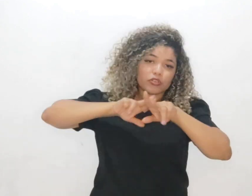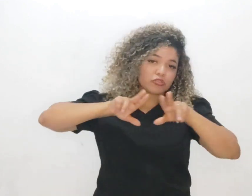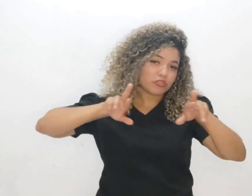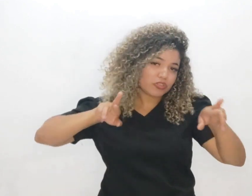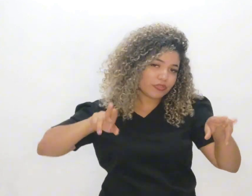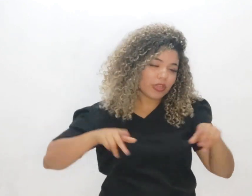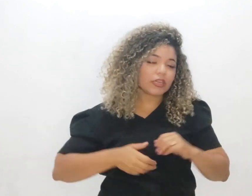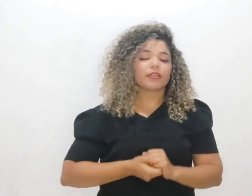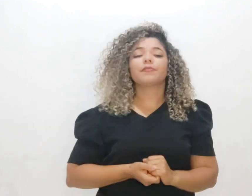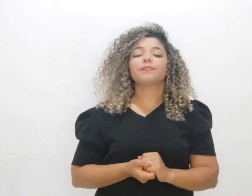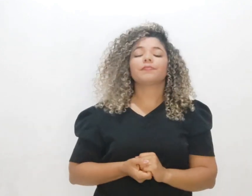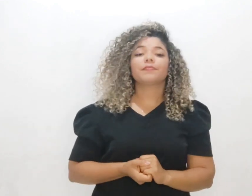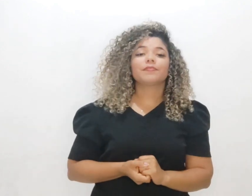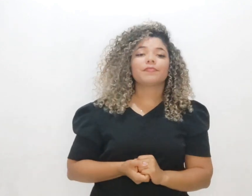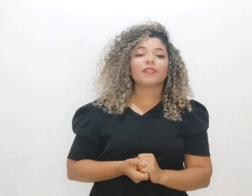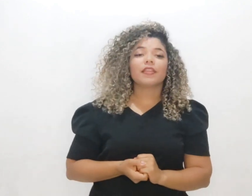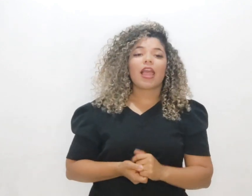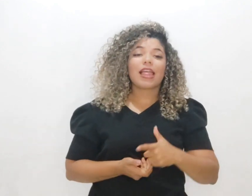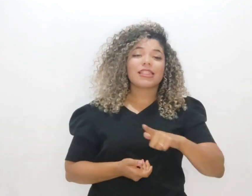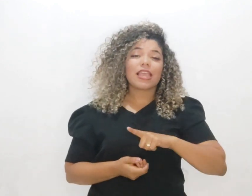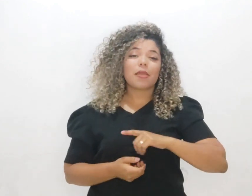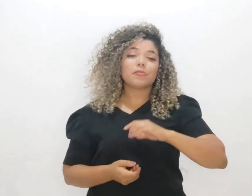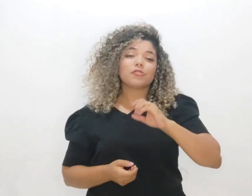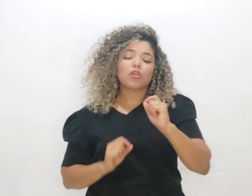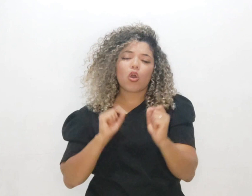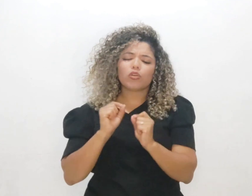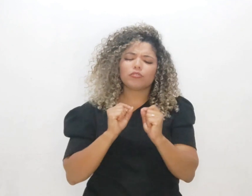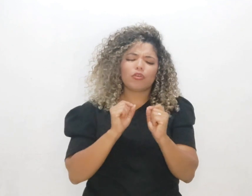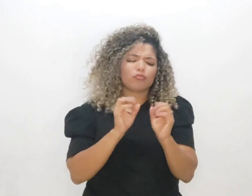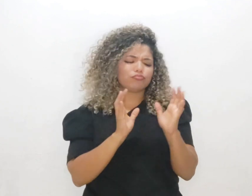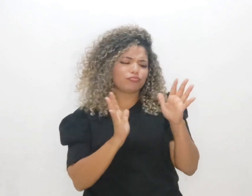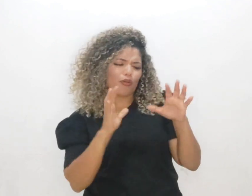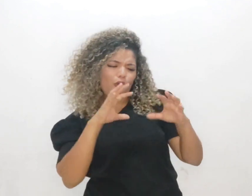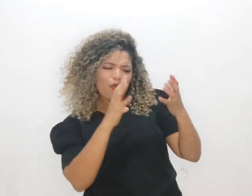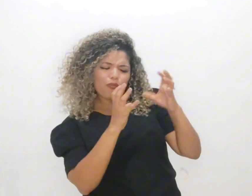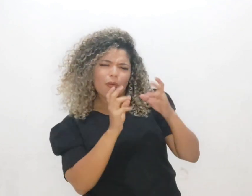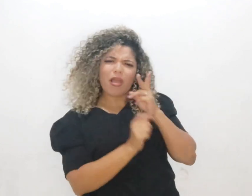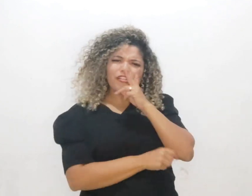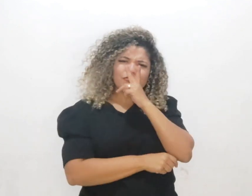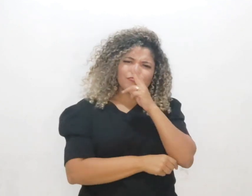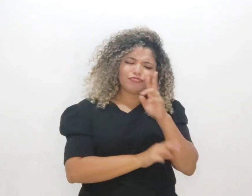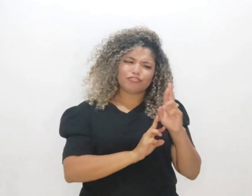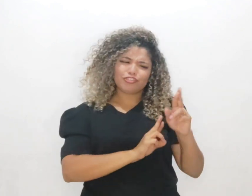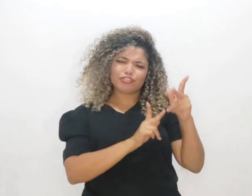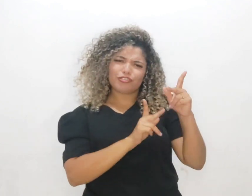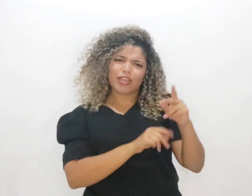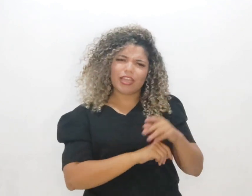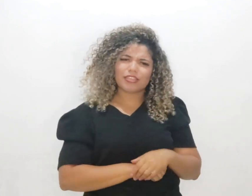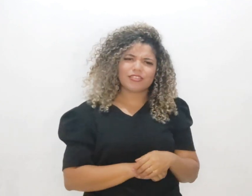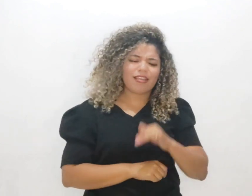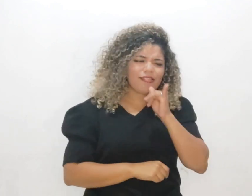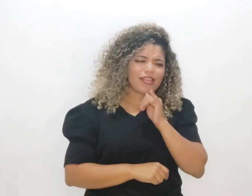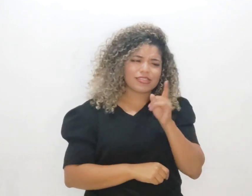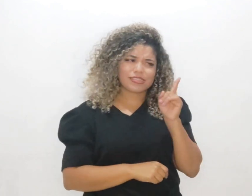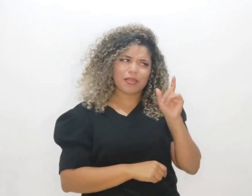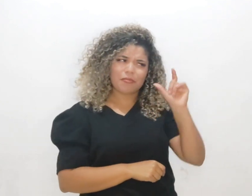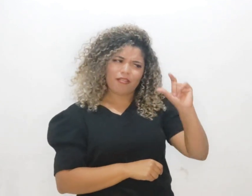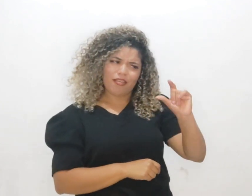diferentes. Nós temos engrenagens com formato pouco conhecido. Essa engrenagem, ela tem um